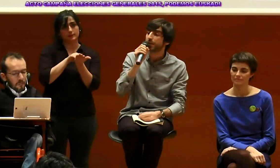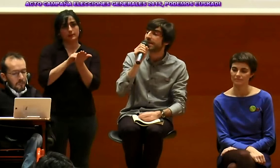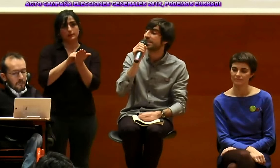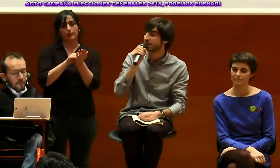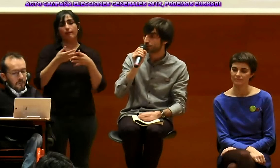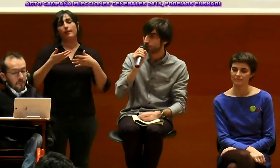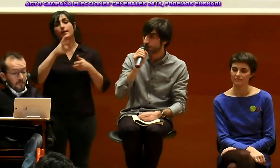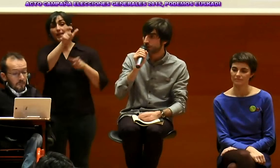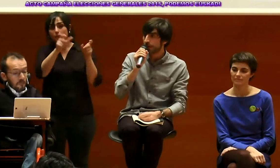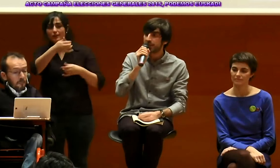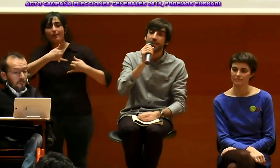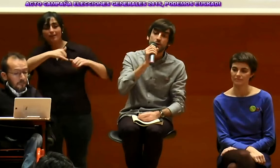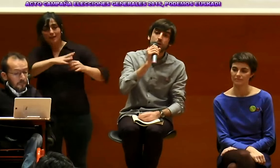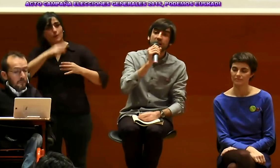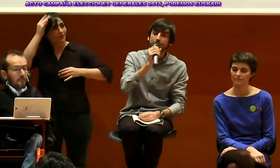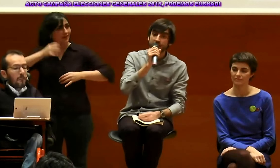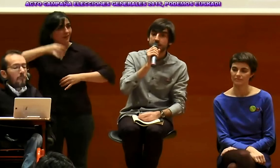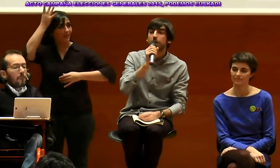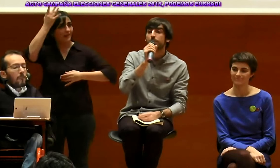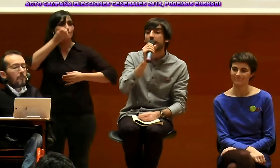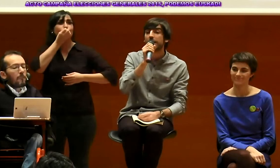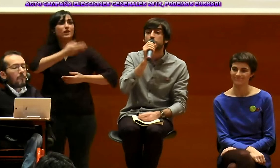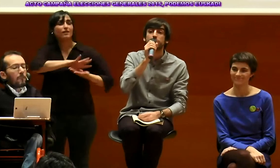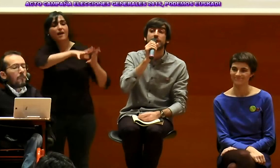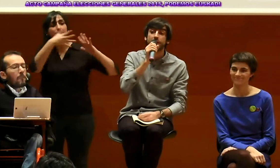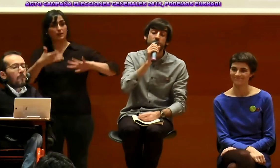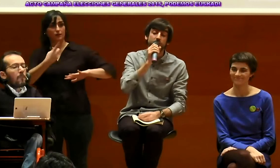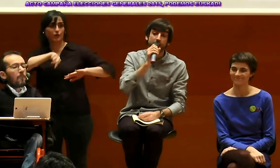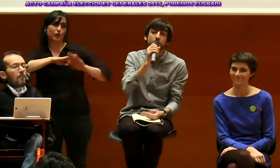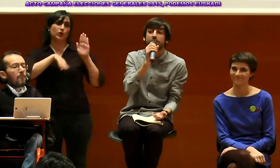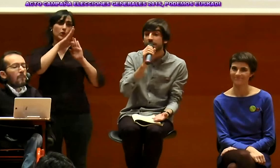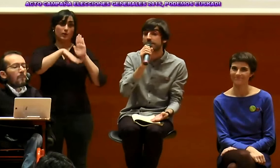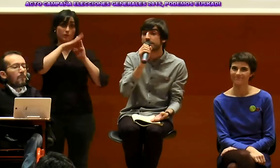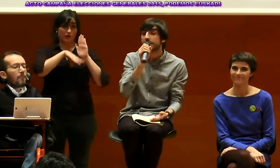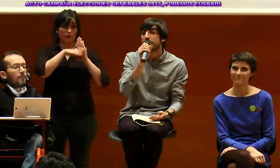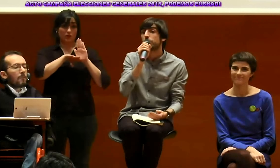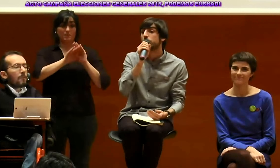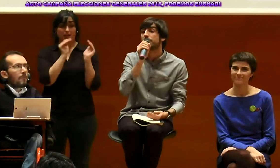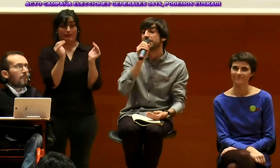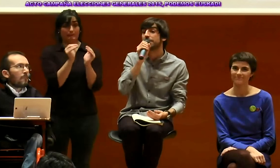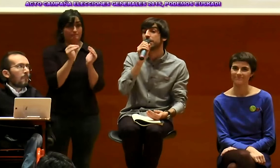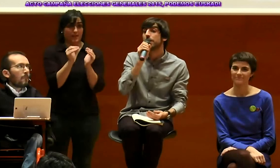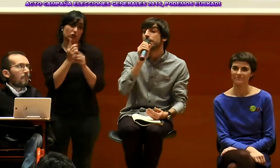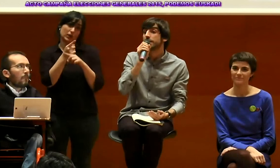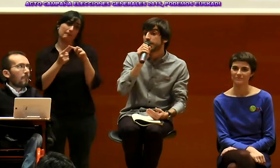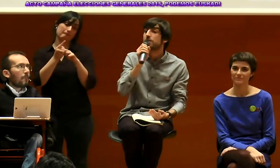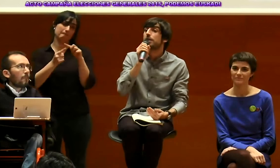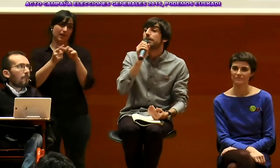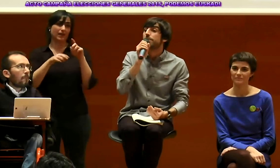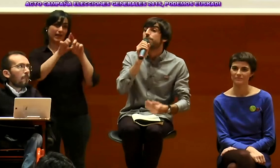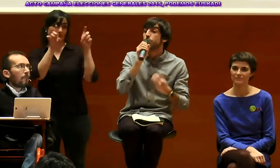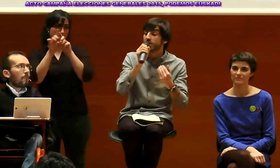ideas y llevarlas a cabo. Tenemos programas para nuestros pequeños y medianos comerciantes, que son en última instancia